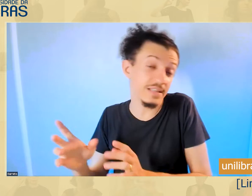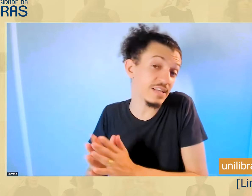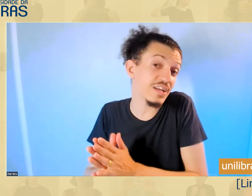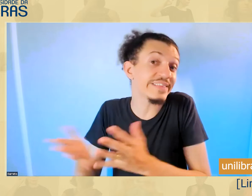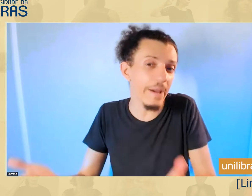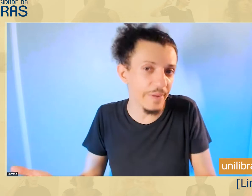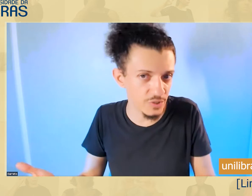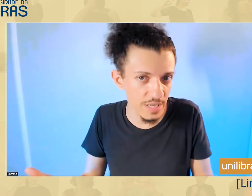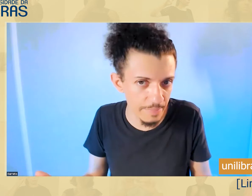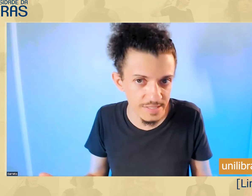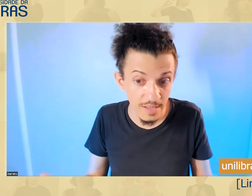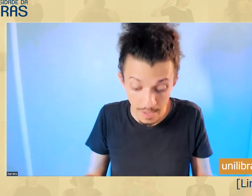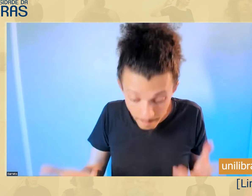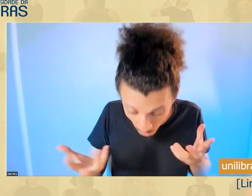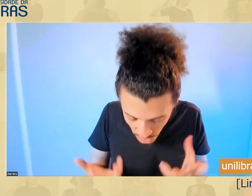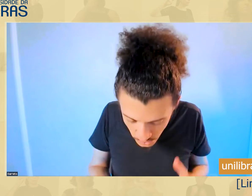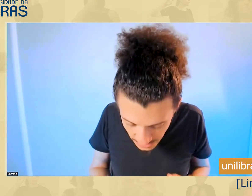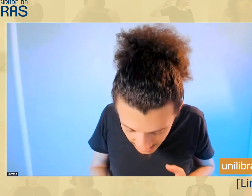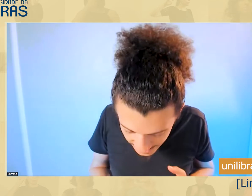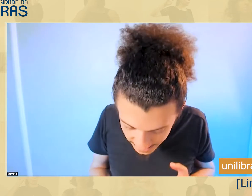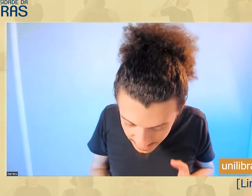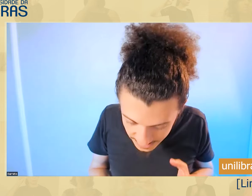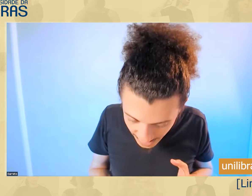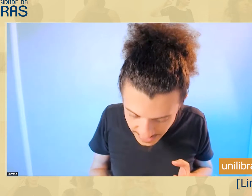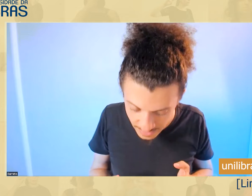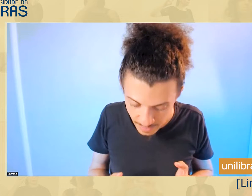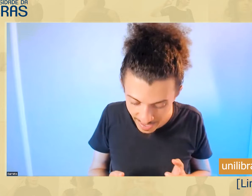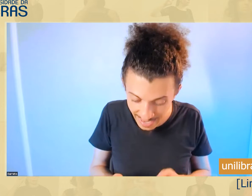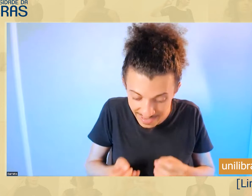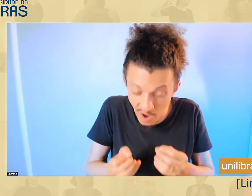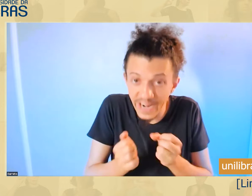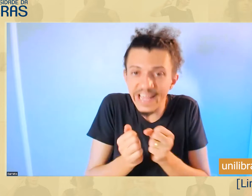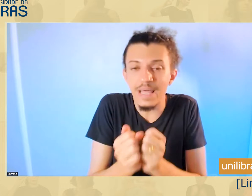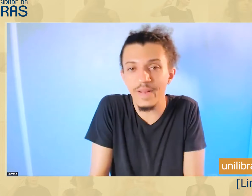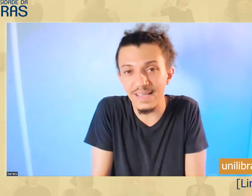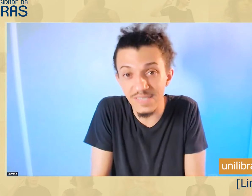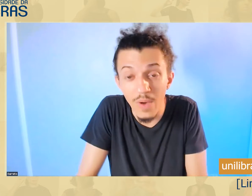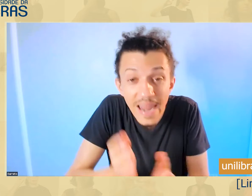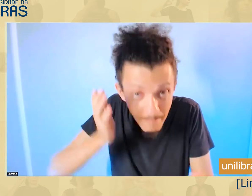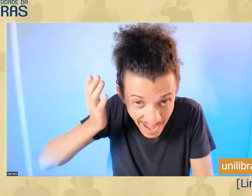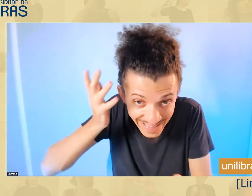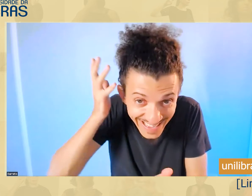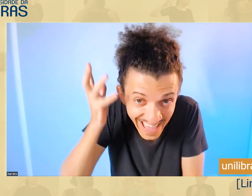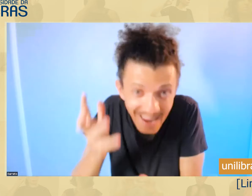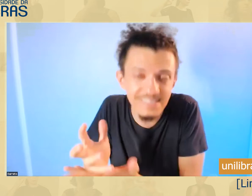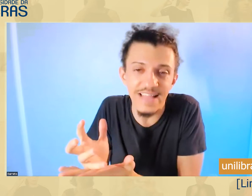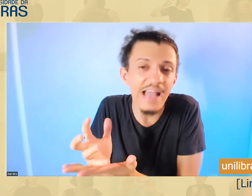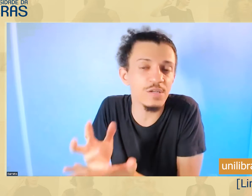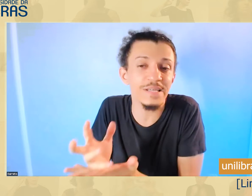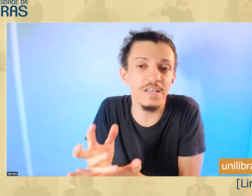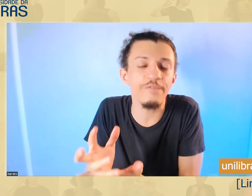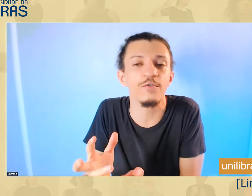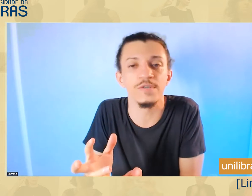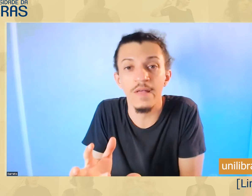talvez você até seja intérprete de Libras, pode utilizar a escrita de sinais para, na hora da interpretação, lembrar daqueles